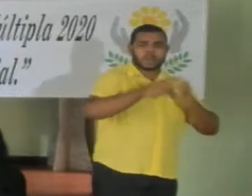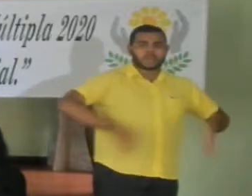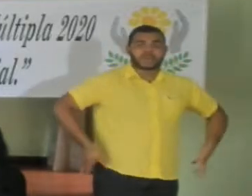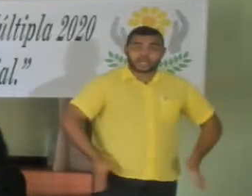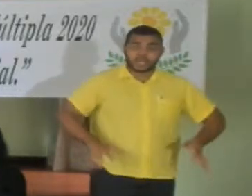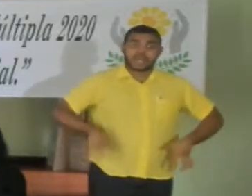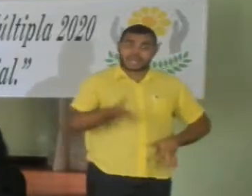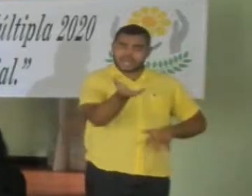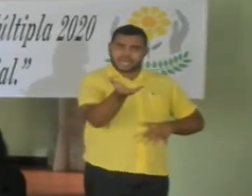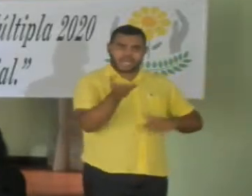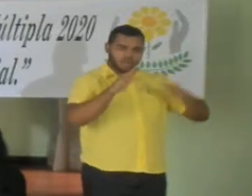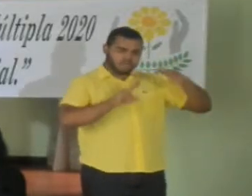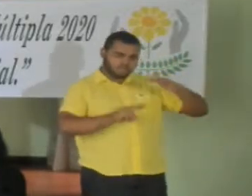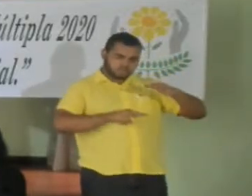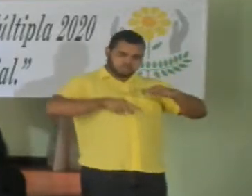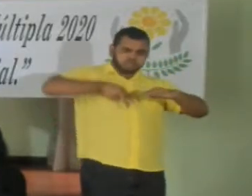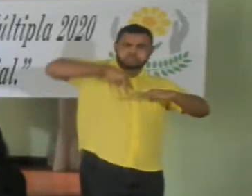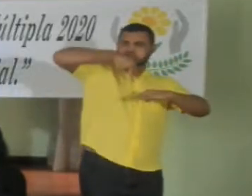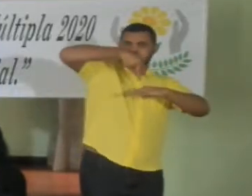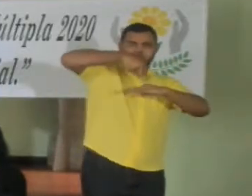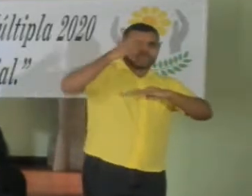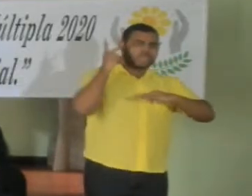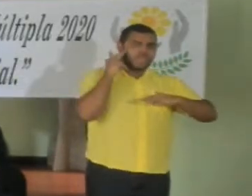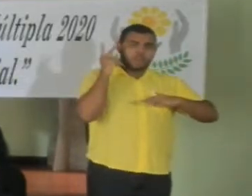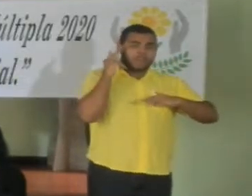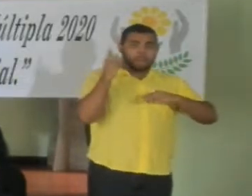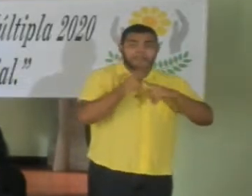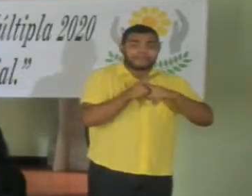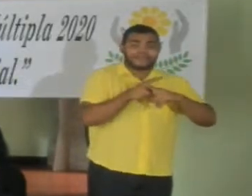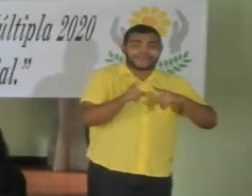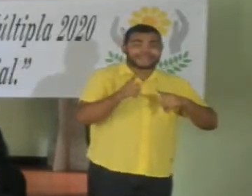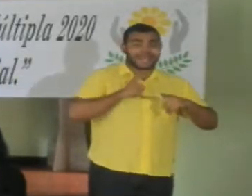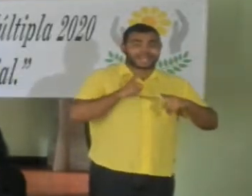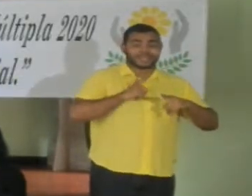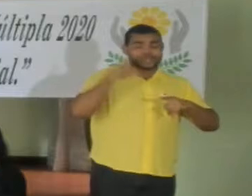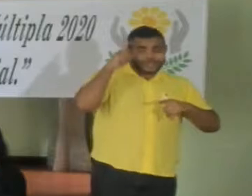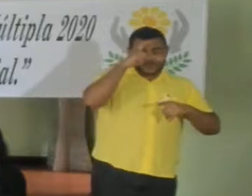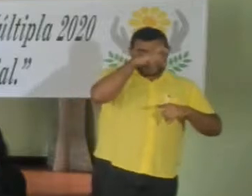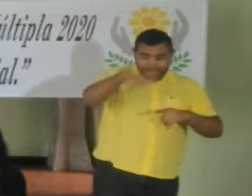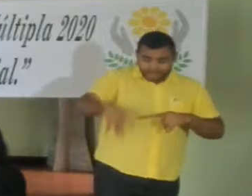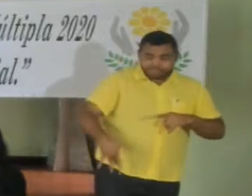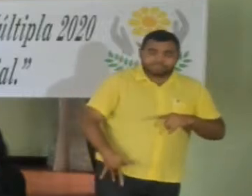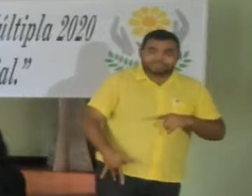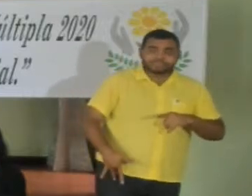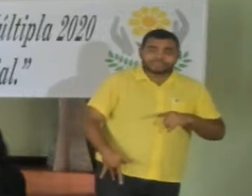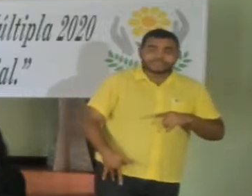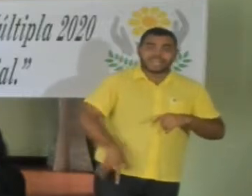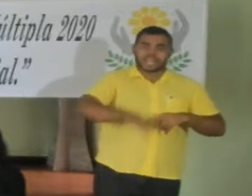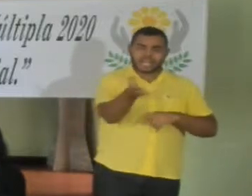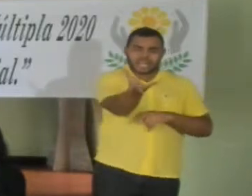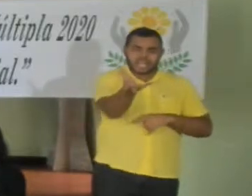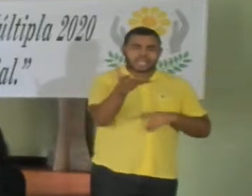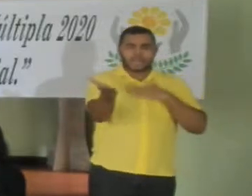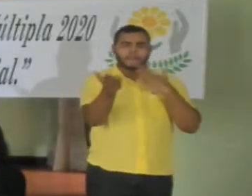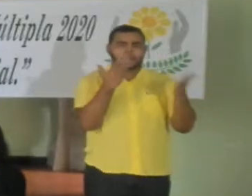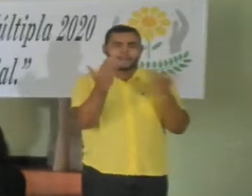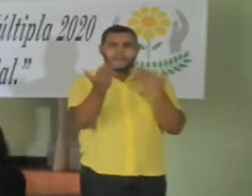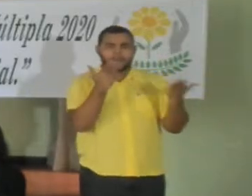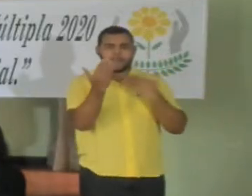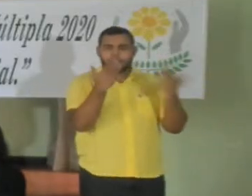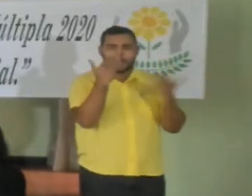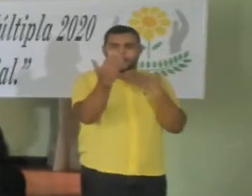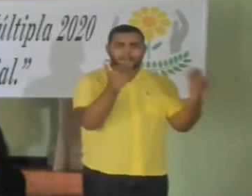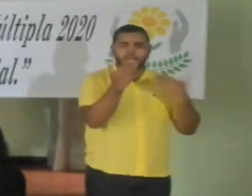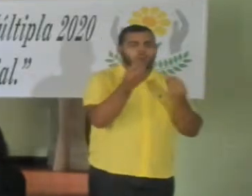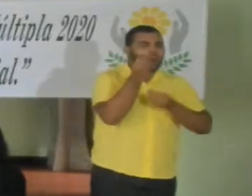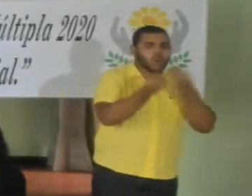quer subir, né, como qualquer outra pessoa, mas ela tem um pouco de limitação. Ela quer que traga para o debate essa discussão,